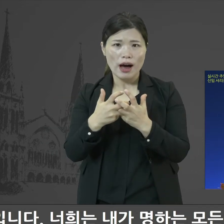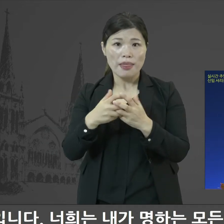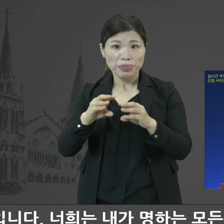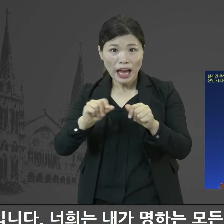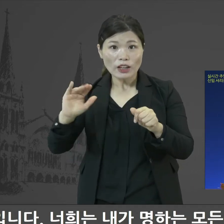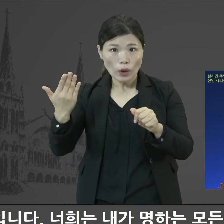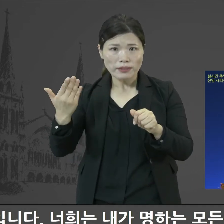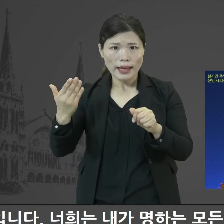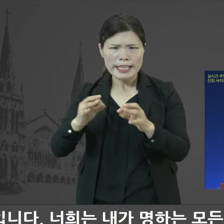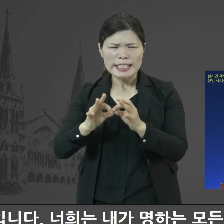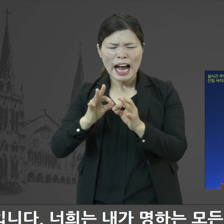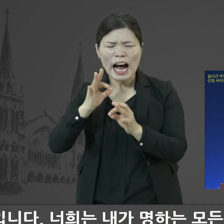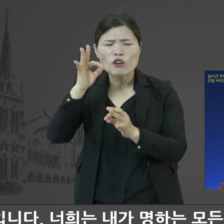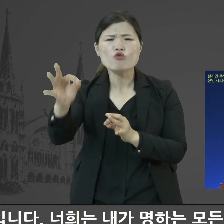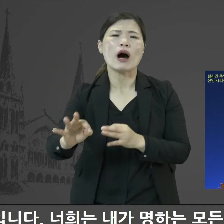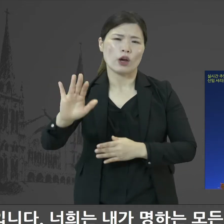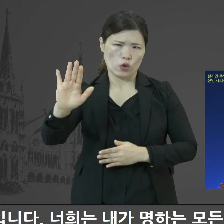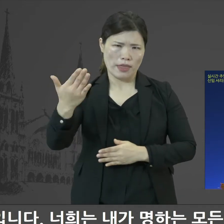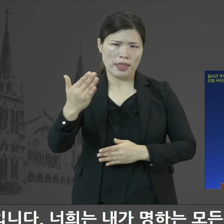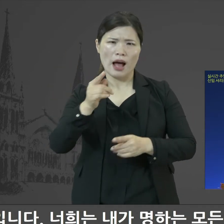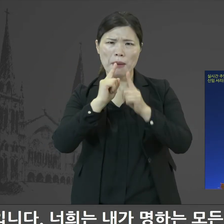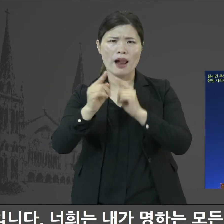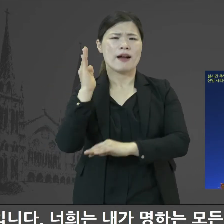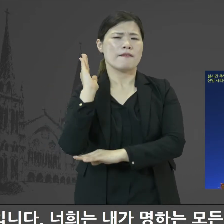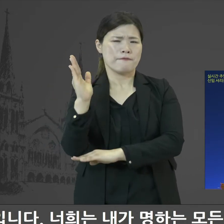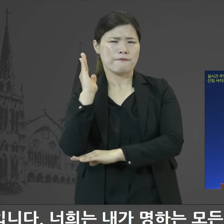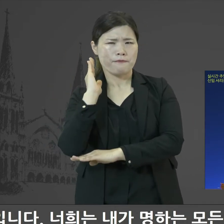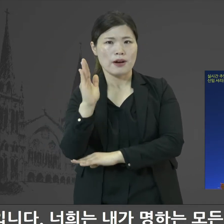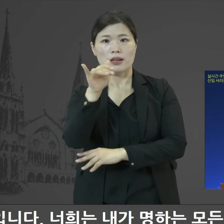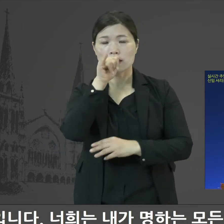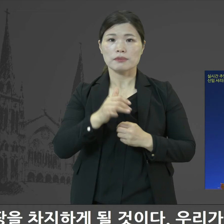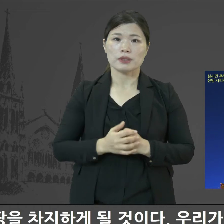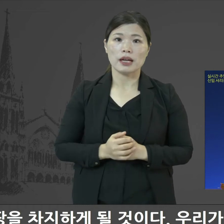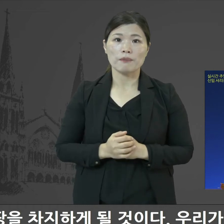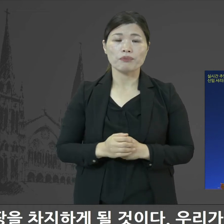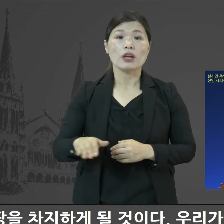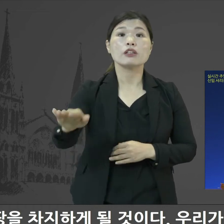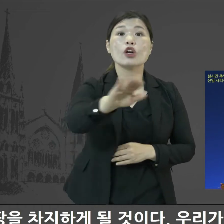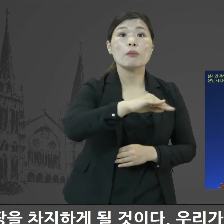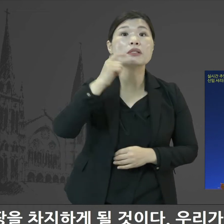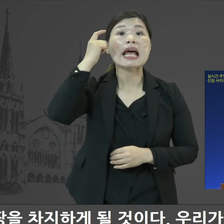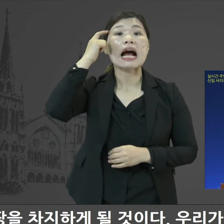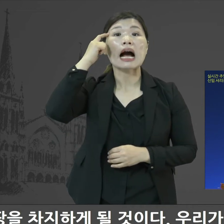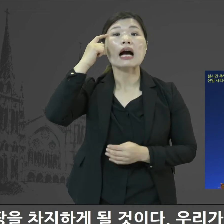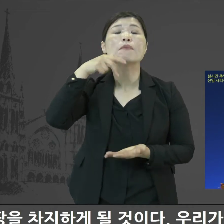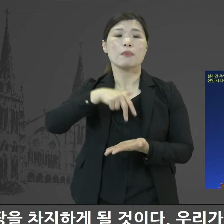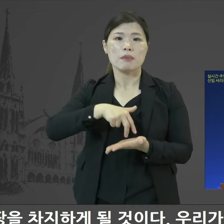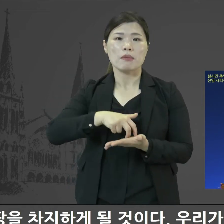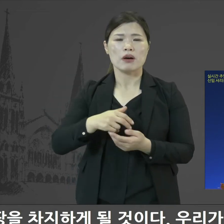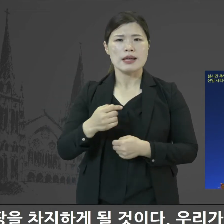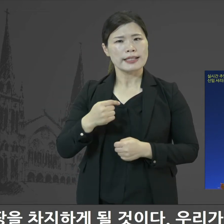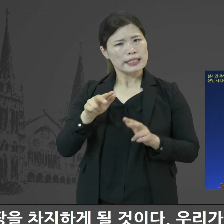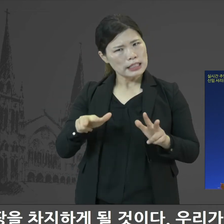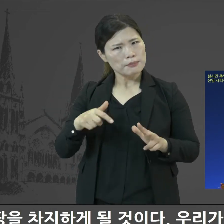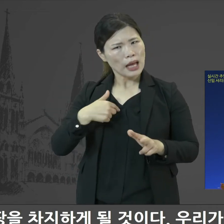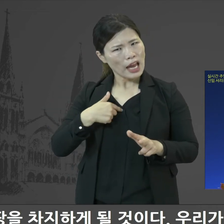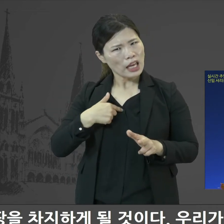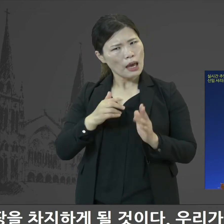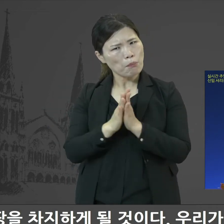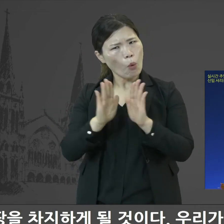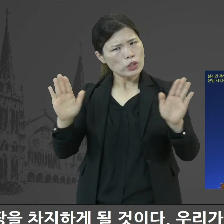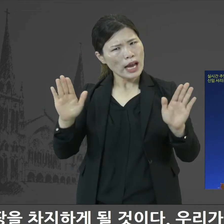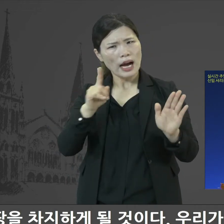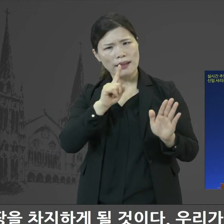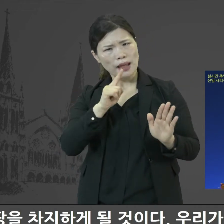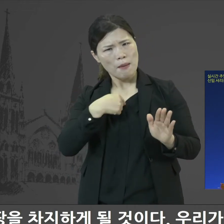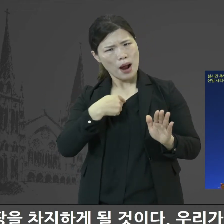여러분, 우리가 한번 그 지역에 지금 있다고 생각해보고 나에게 모세가 지금 이 말을 하고 있다고 생각해보고 어떤 마음이